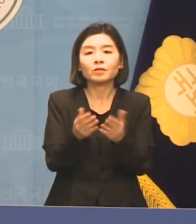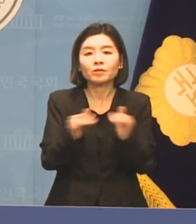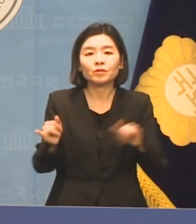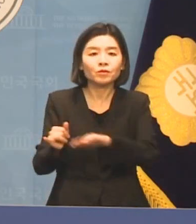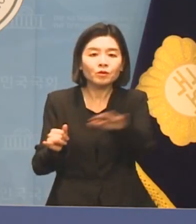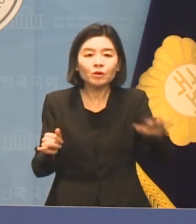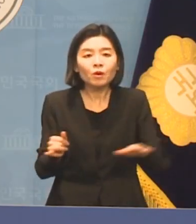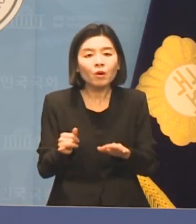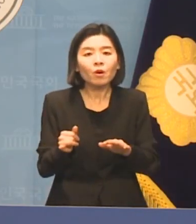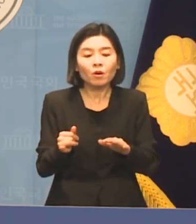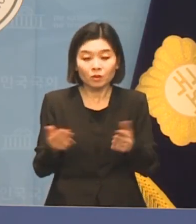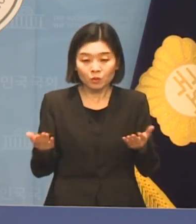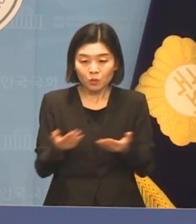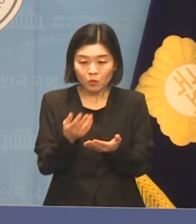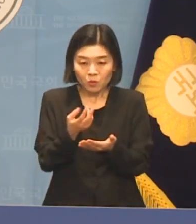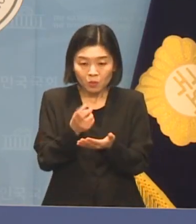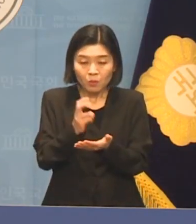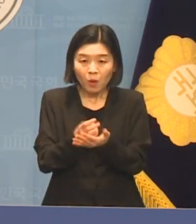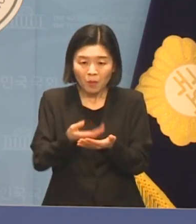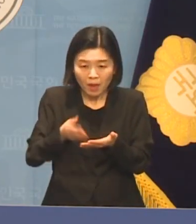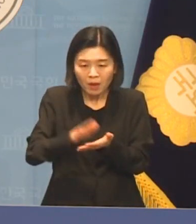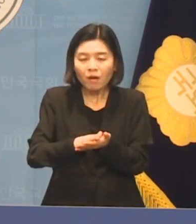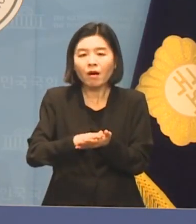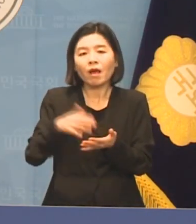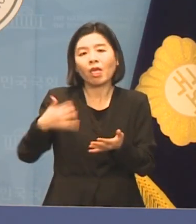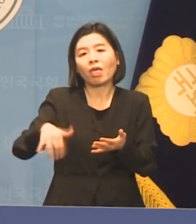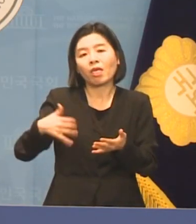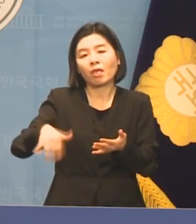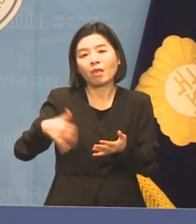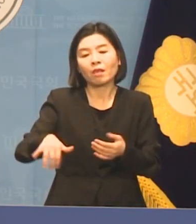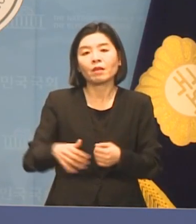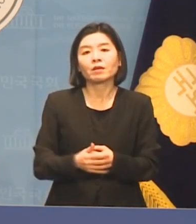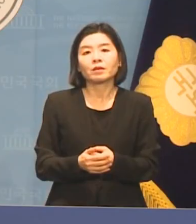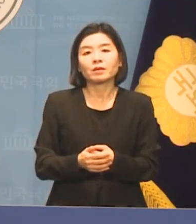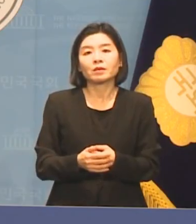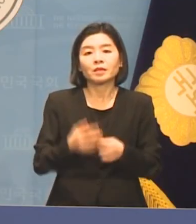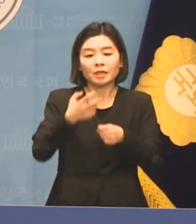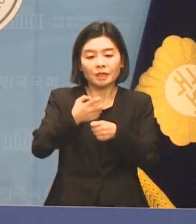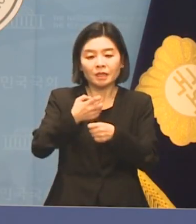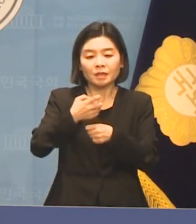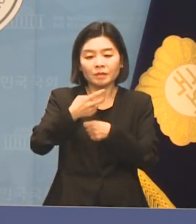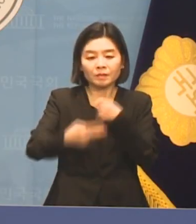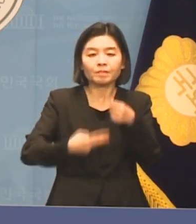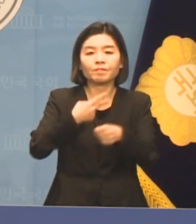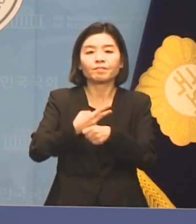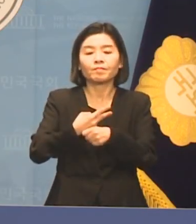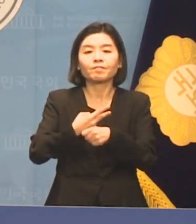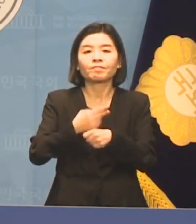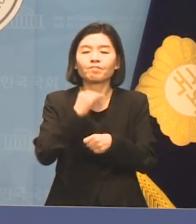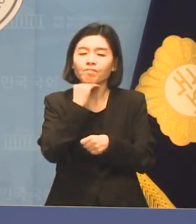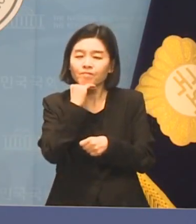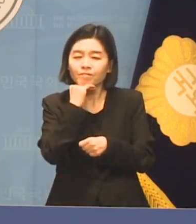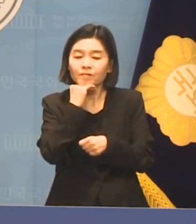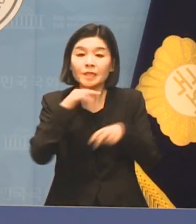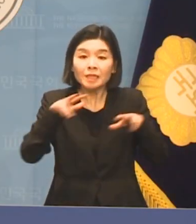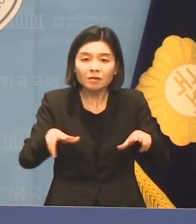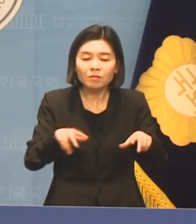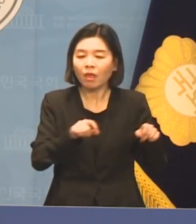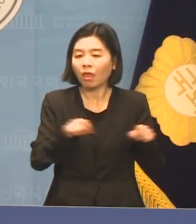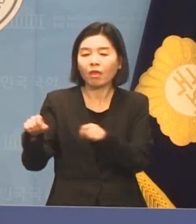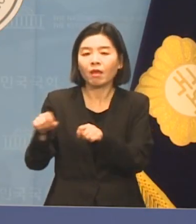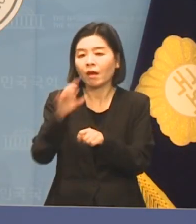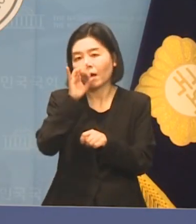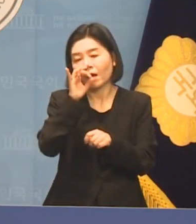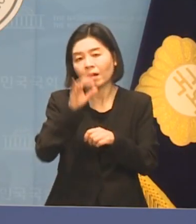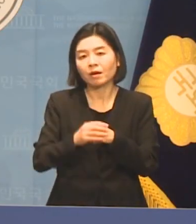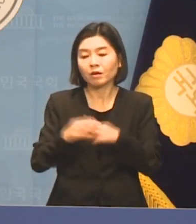채 방치되어 있는 노동의 사각지대이다. 72년의 기다림, 더 이상은 지체할 수 없다. 국회는